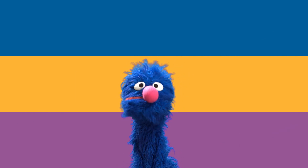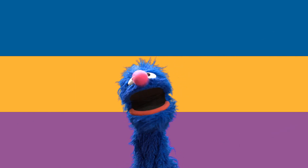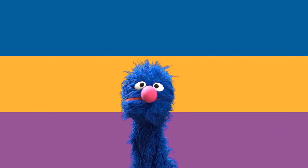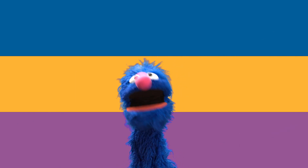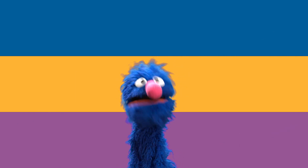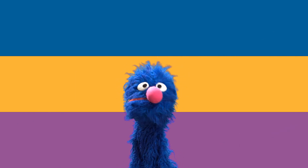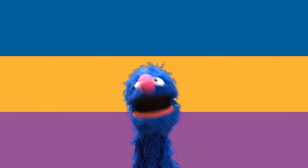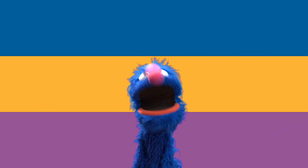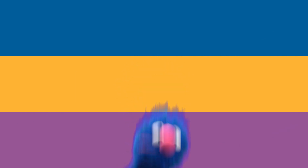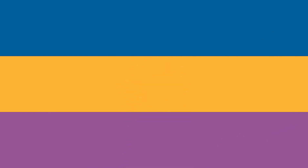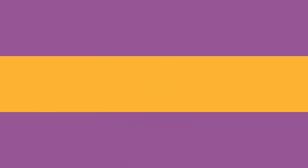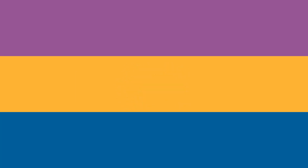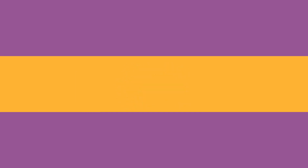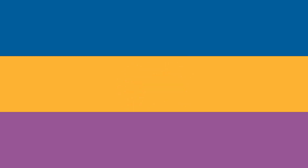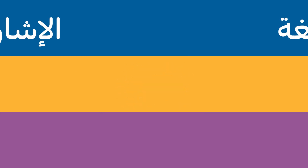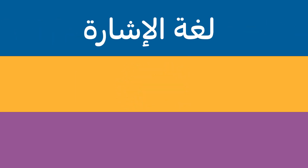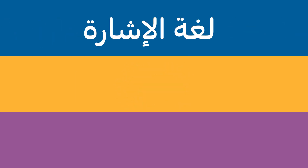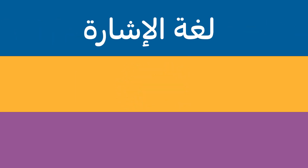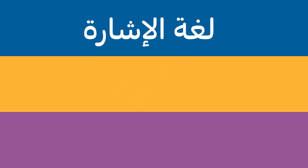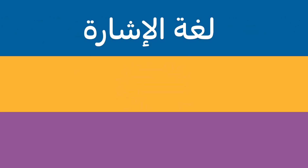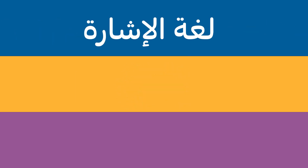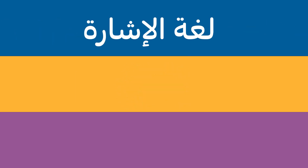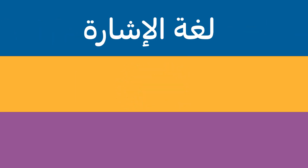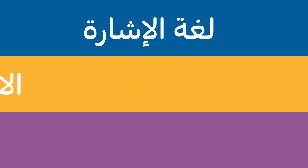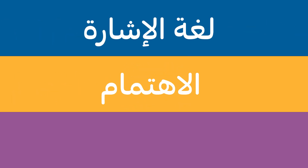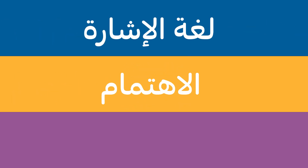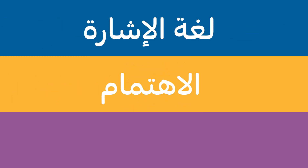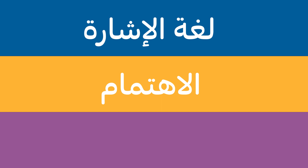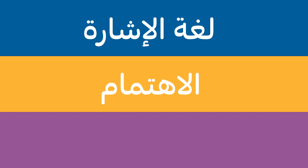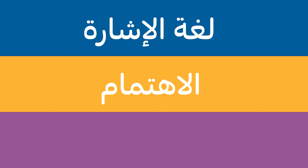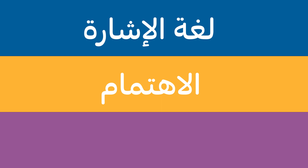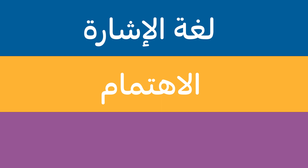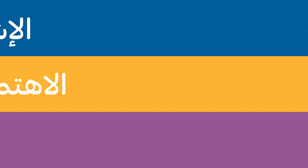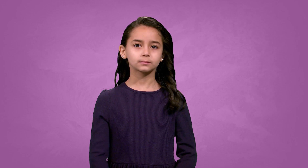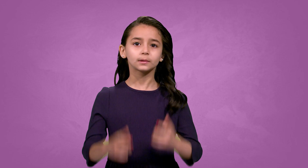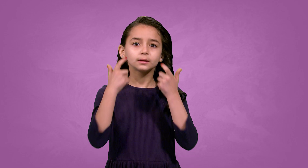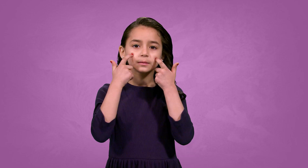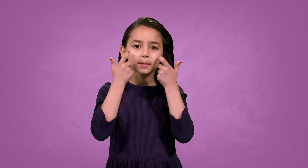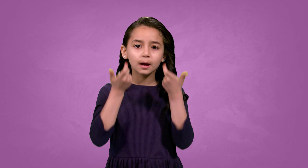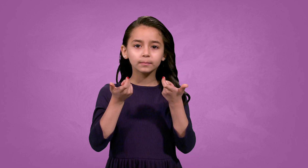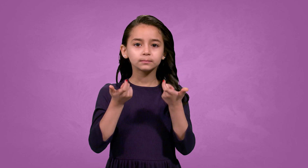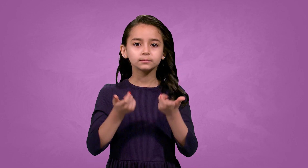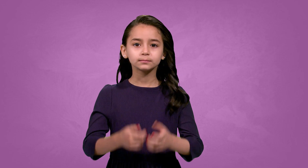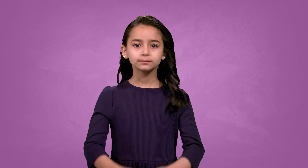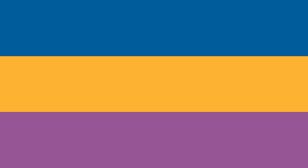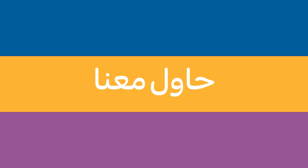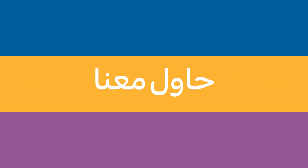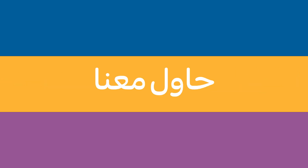تتعلم الشعور بلغة الإشارة. لغة الإشارة. الاهتمام. الاهتمام.